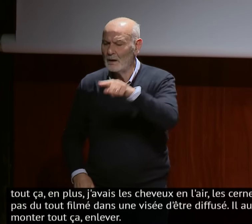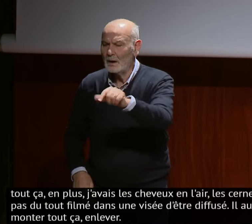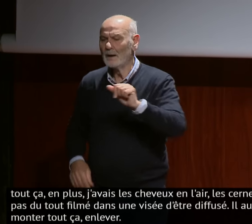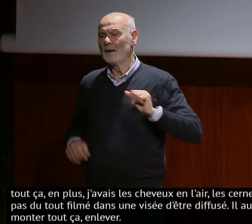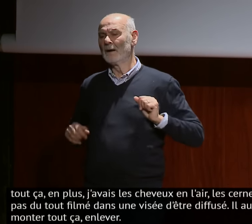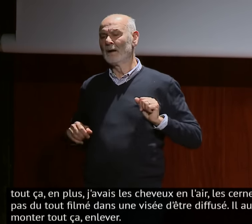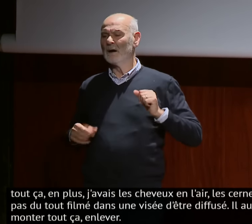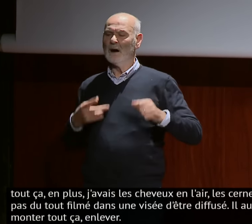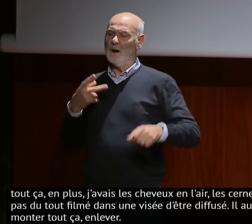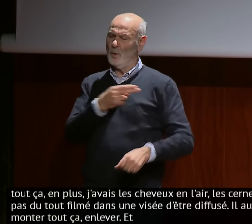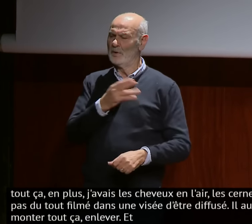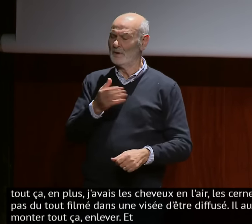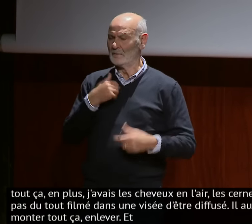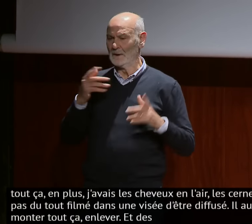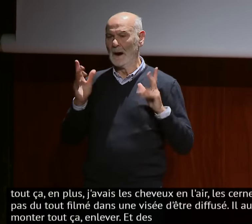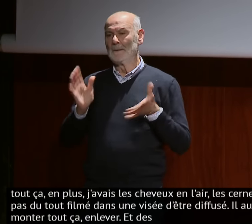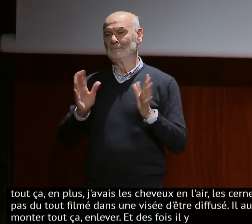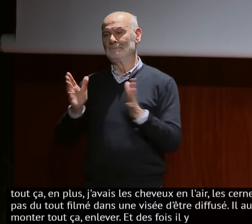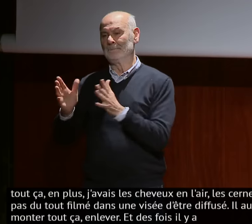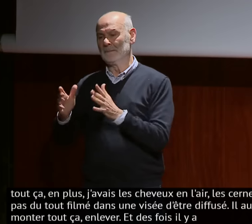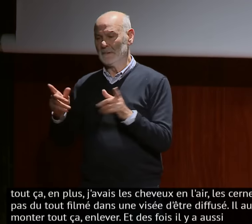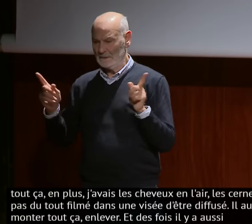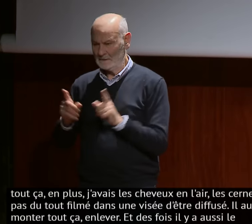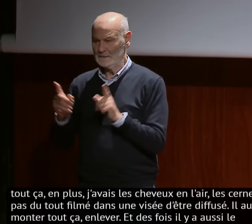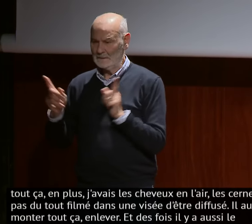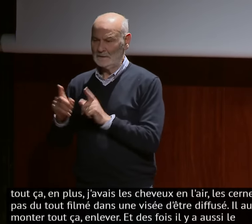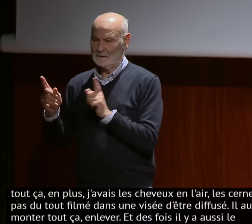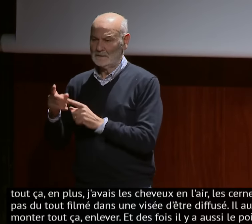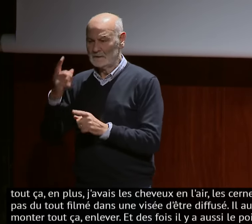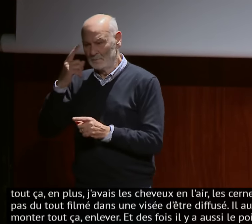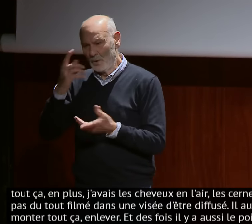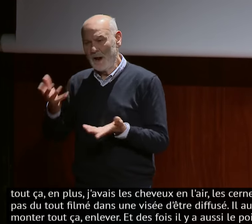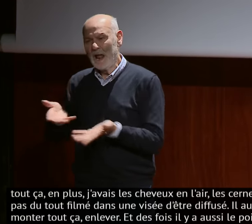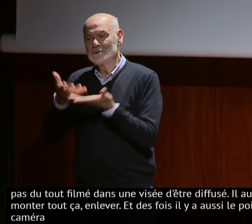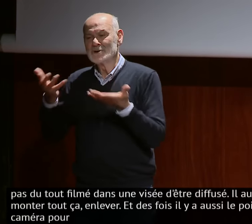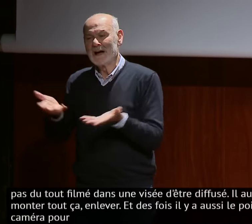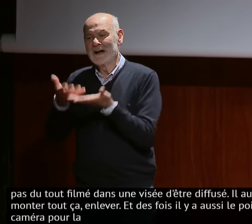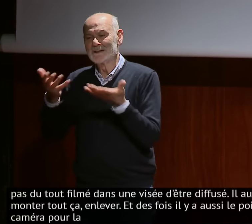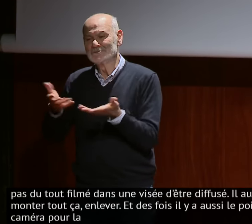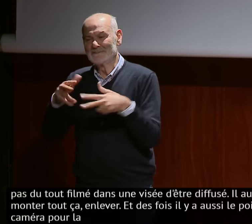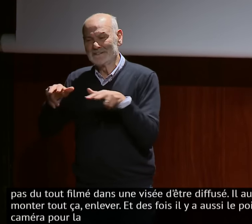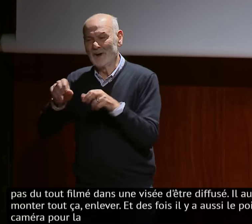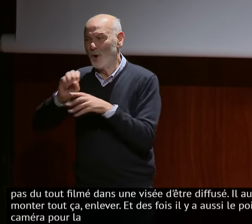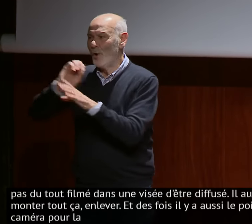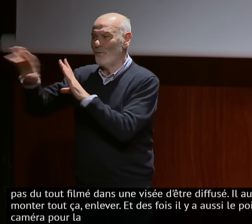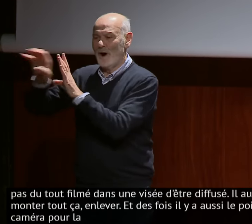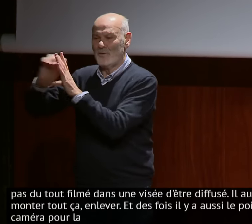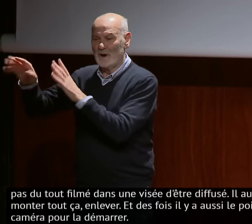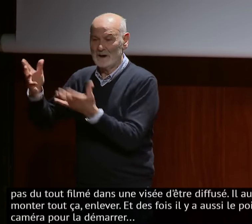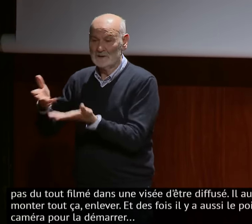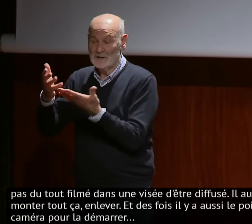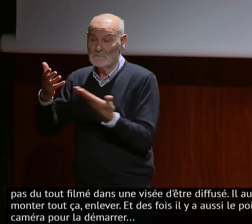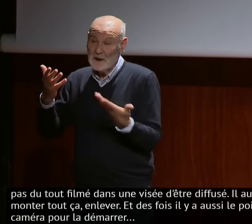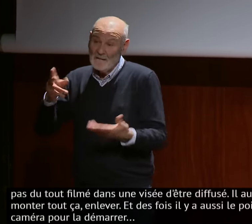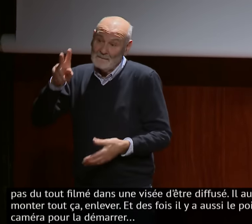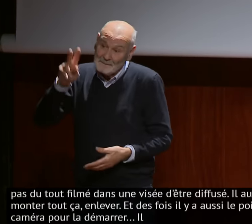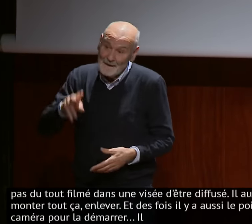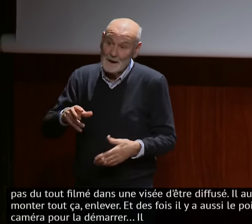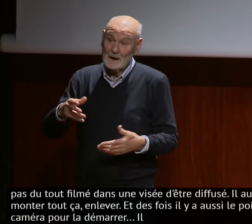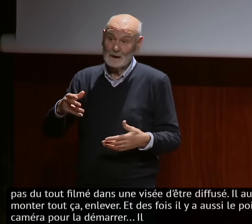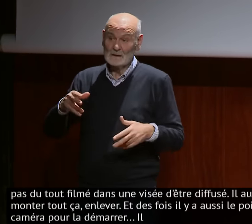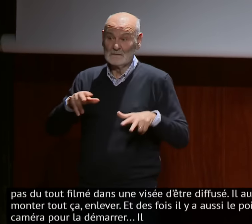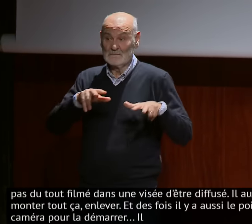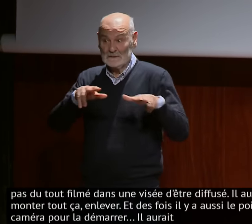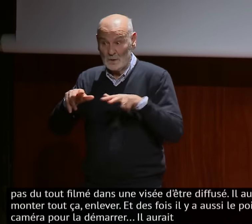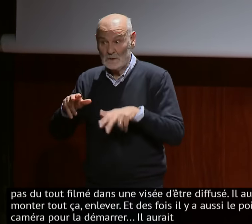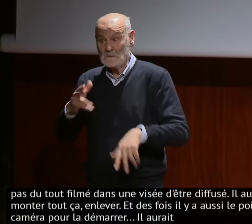Des fois, il y a aussi le pointage sur la caméra pour la démarrer. Il aurait fallu enlever, alléger tout ça.